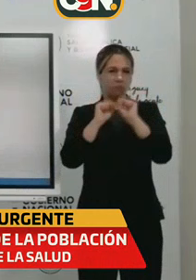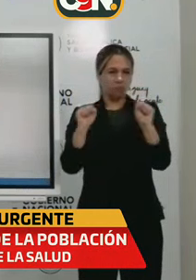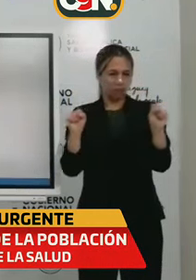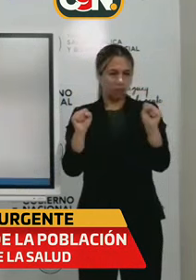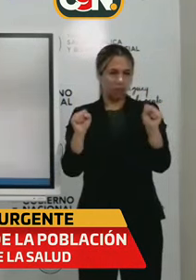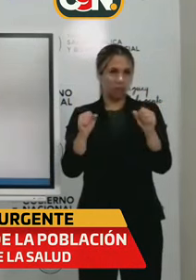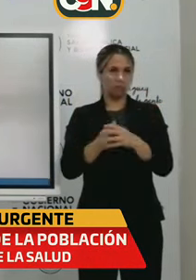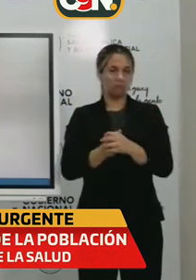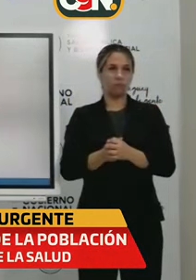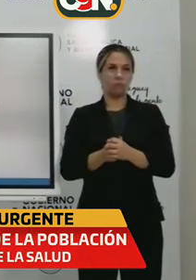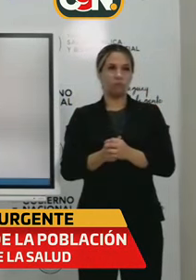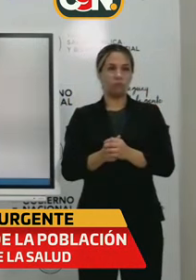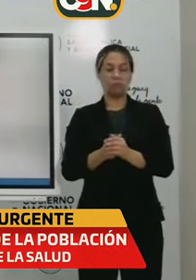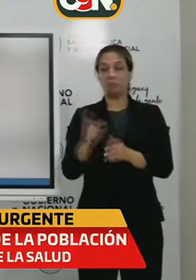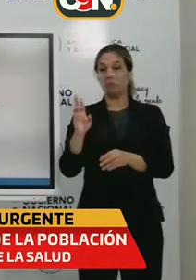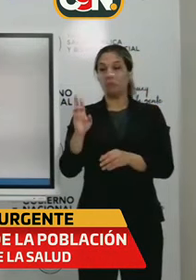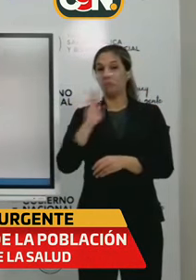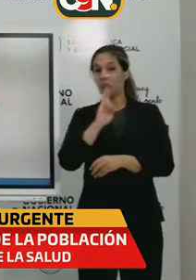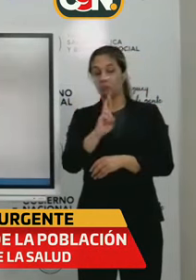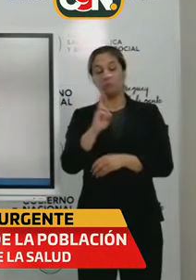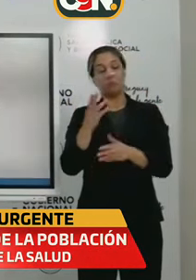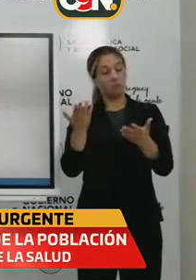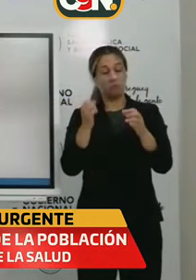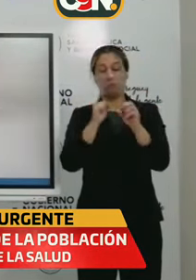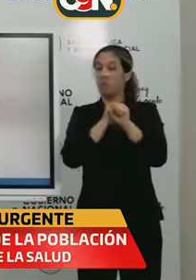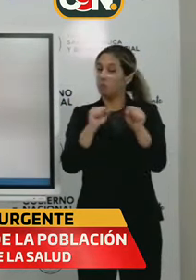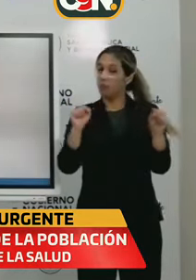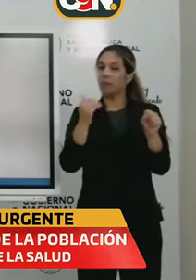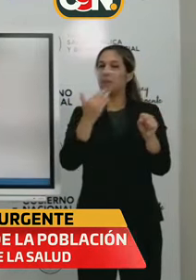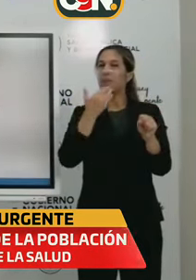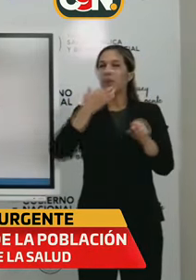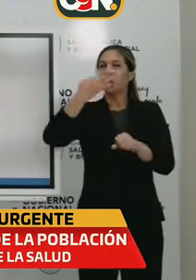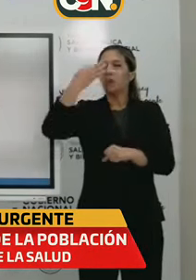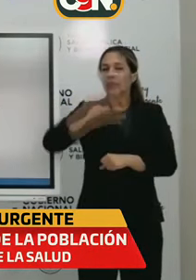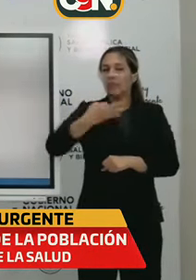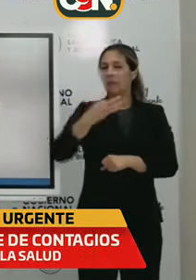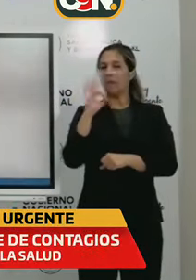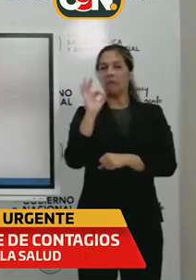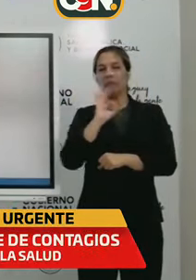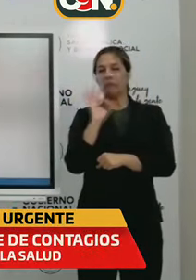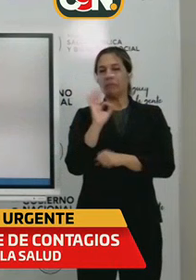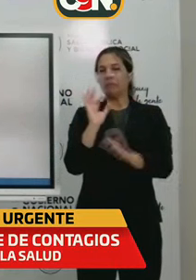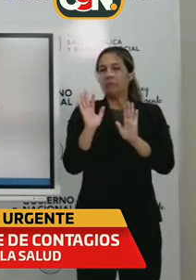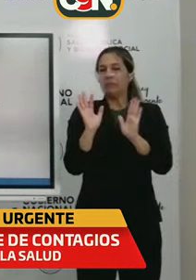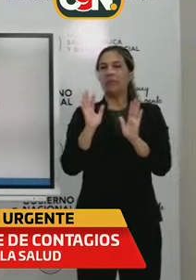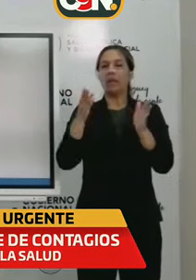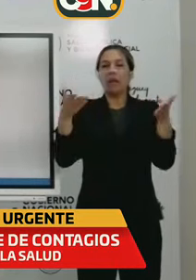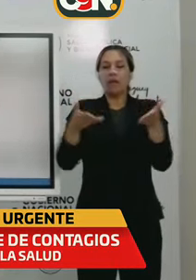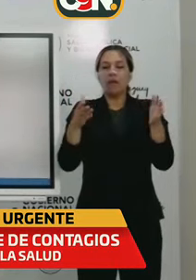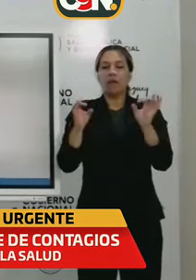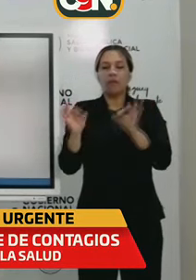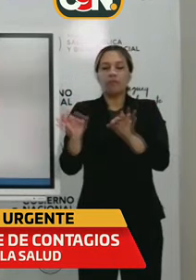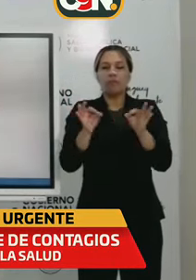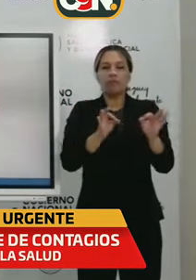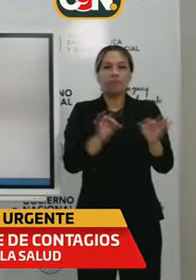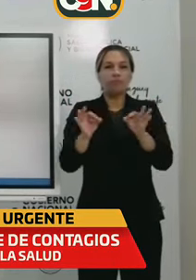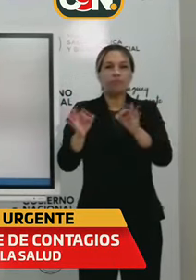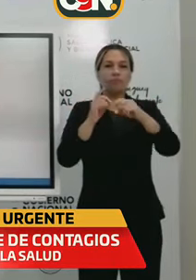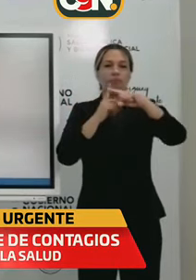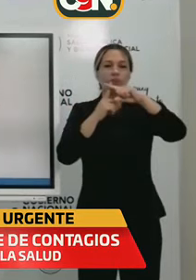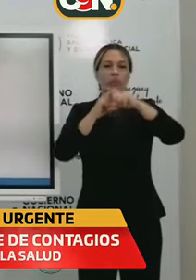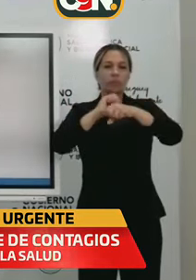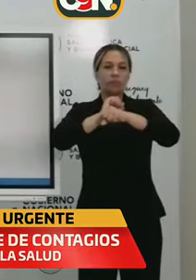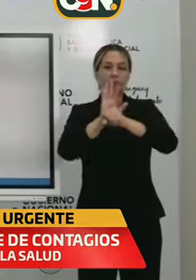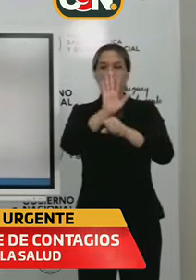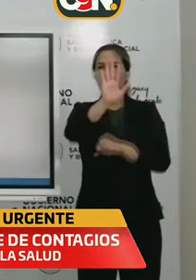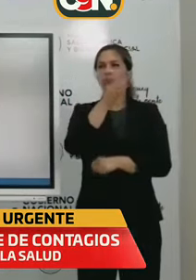podría considerar, sí, pero muy difícil identificar eso. Estamos ante un ritmo de contagio de, por